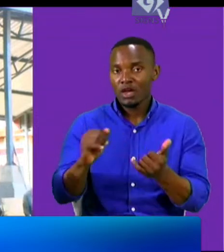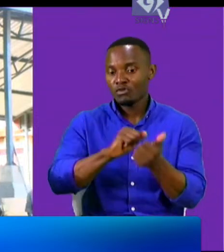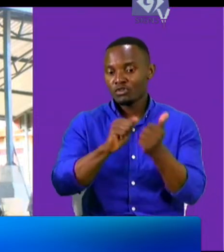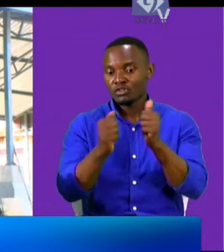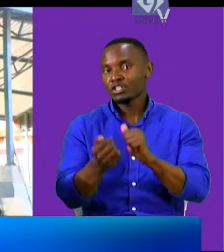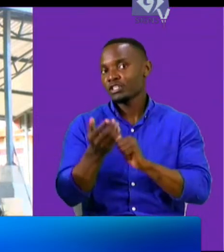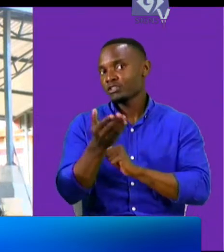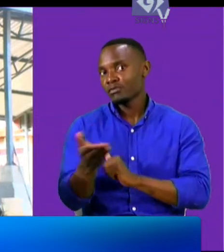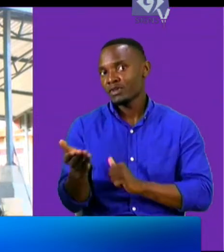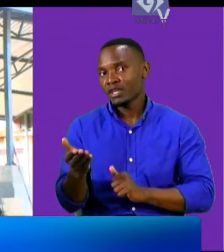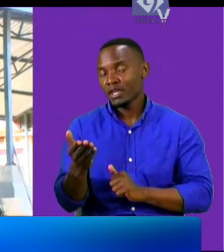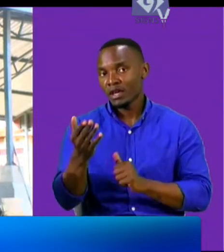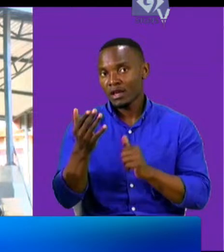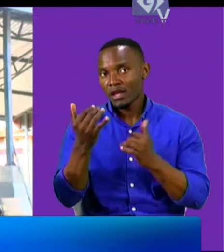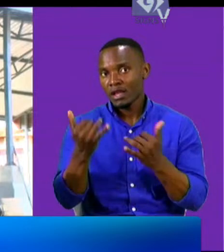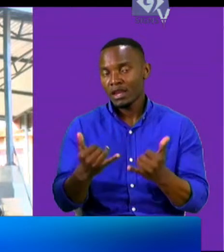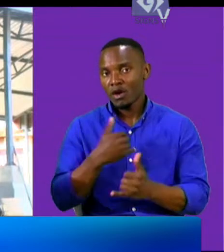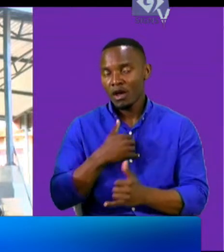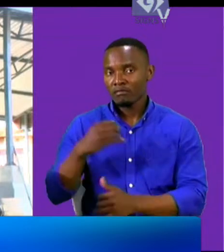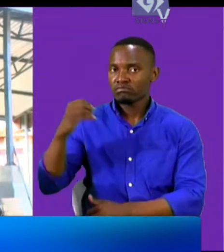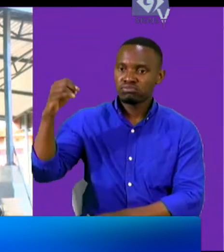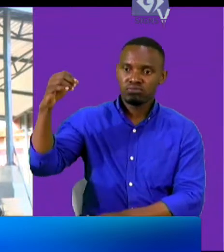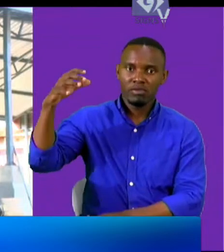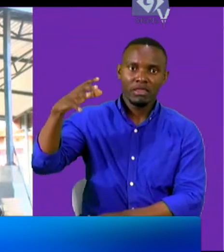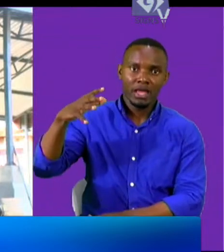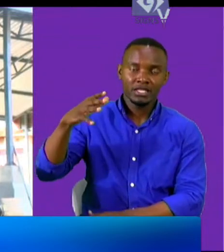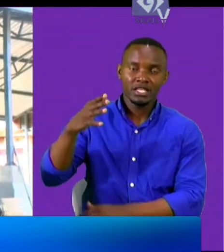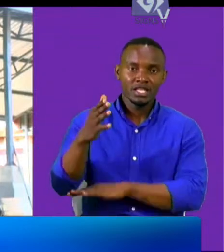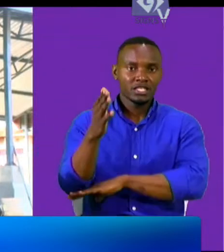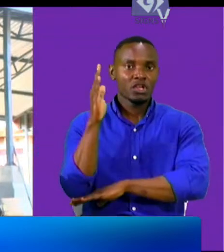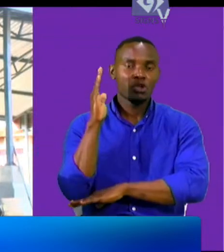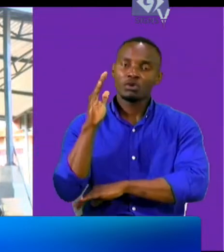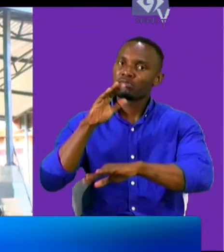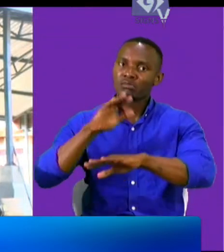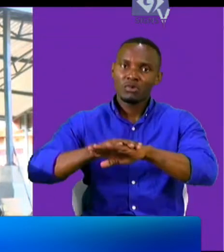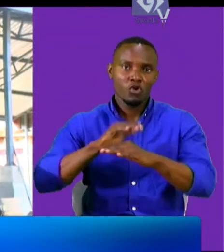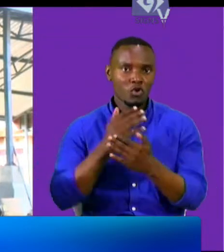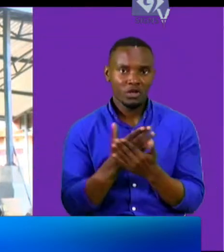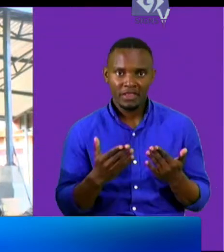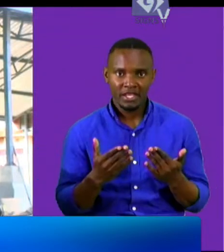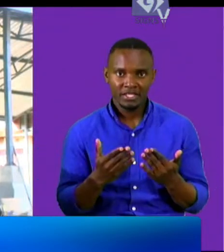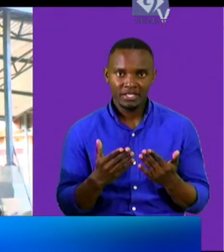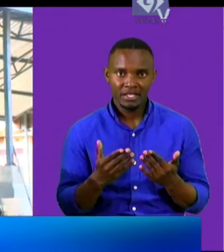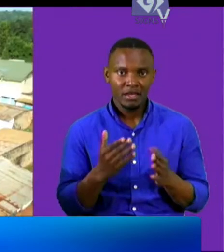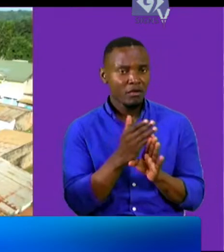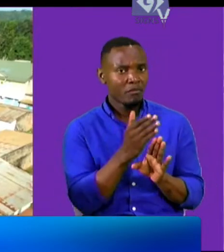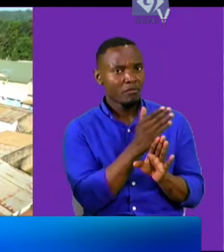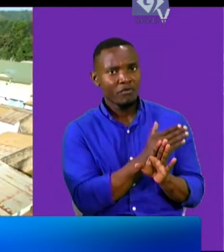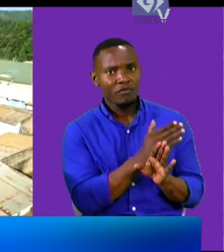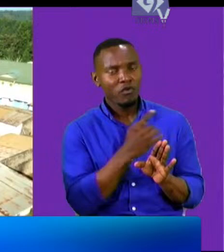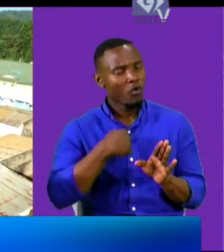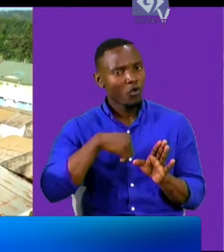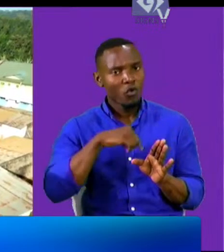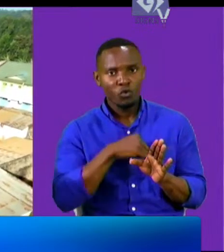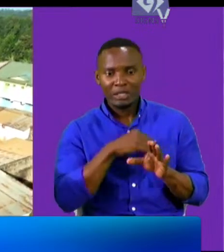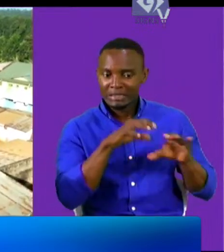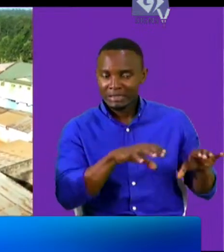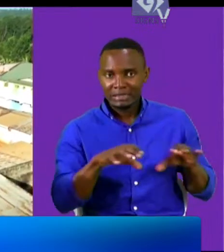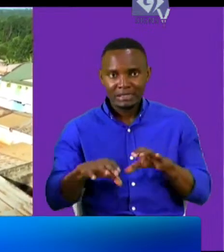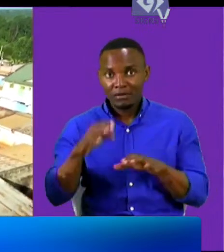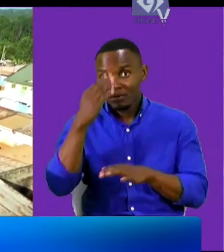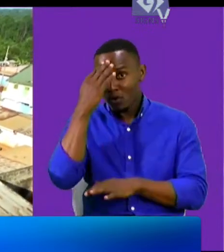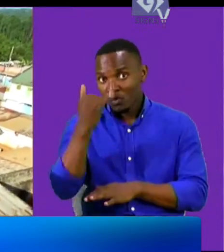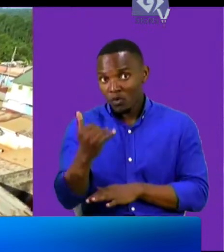kuko na mulika mwisi hapa. Security ni nzuri. Mbeleni tulikuwa tunatambika kwa sababu hata ya kusimama